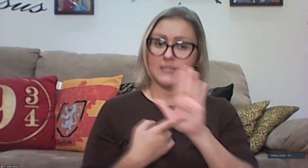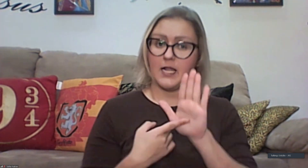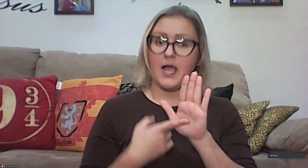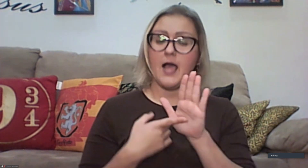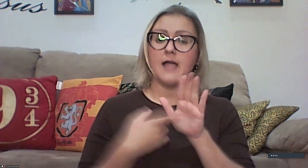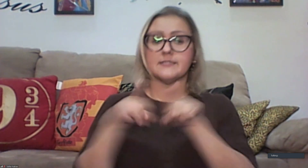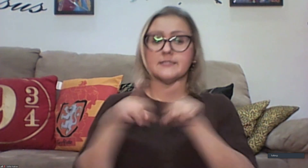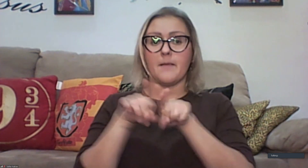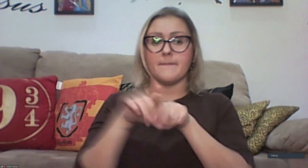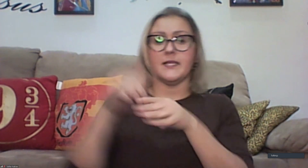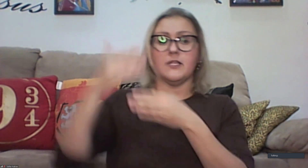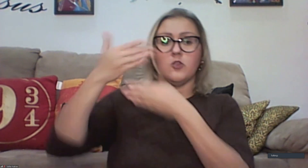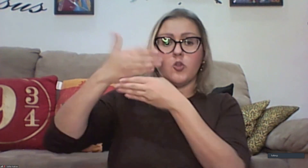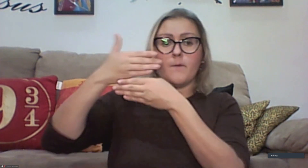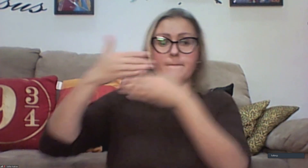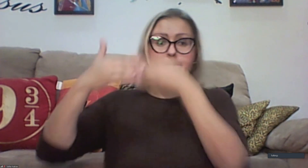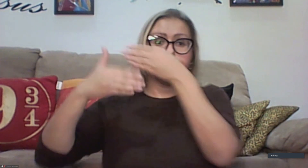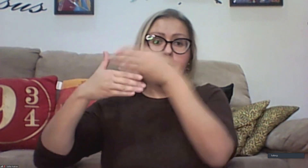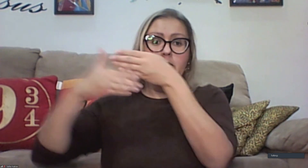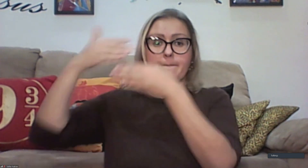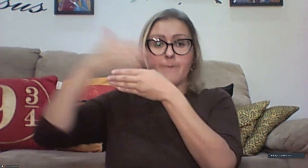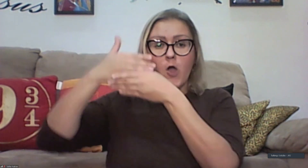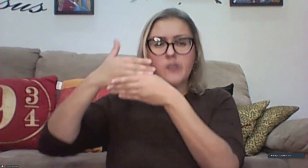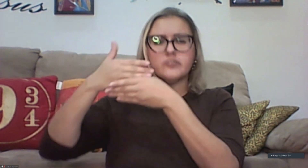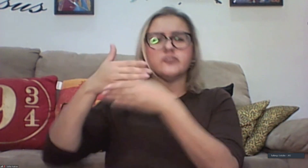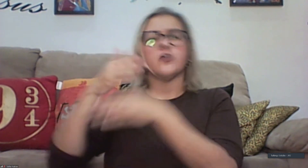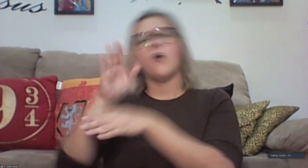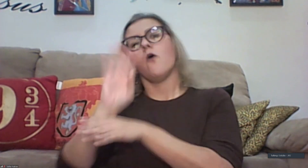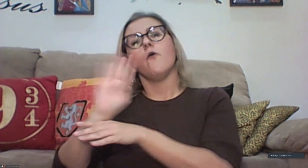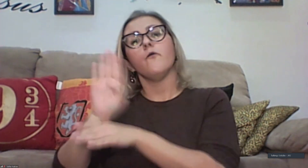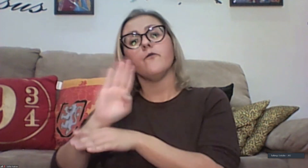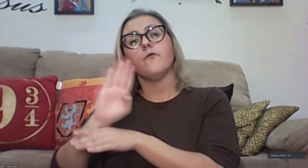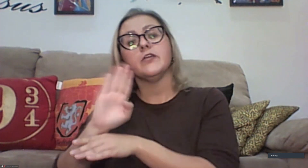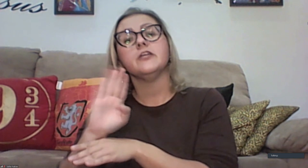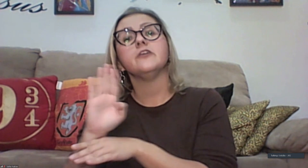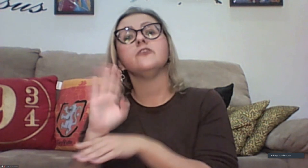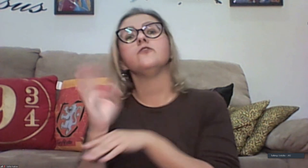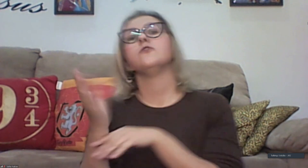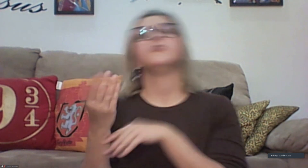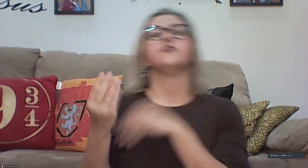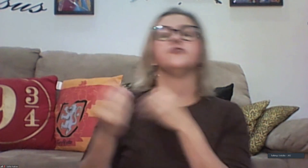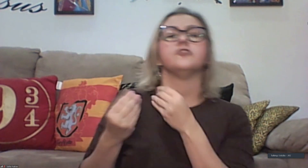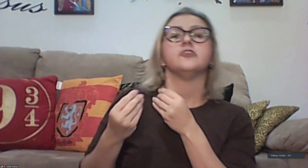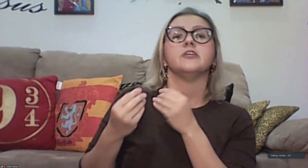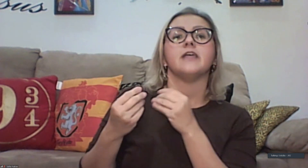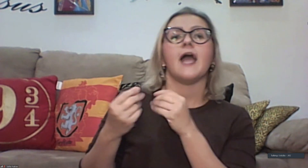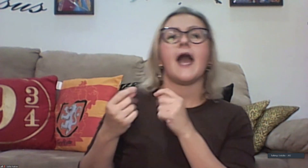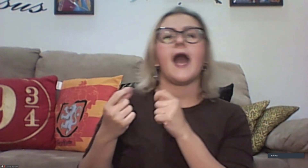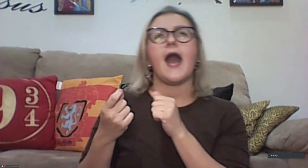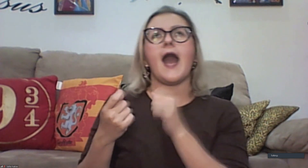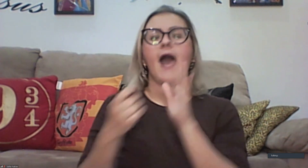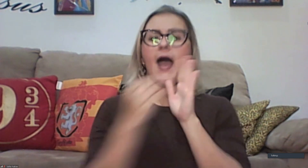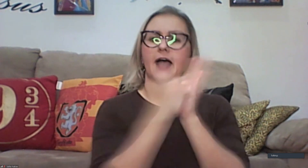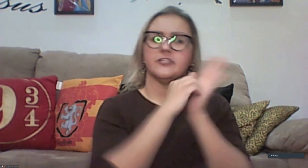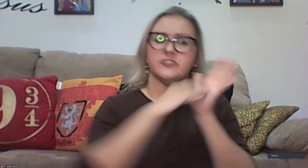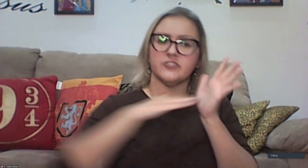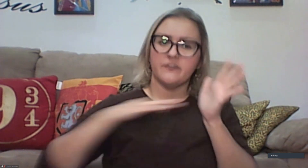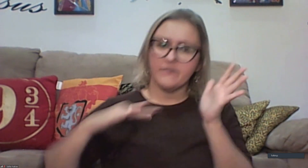Veja, vou mostrar agora um PowerPoint para vocês, um vídeo falando a